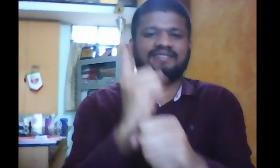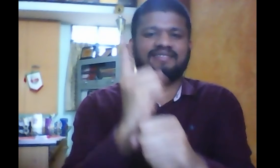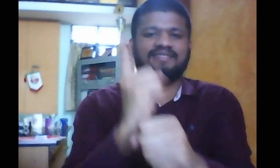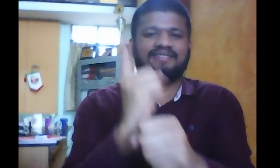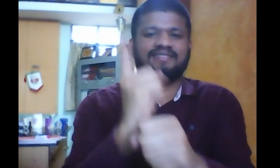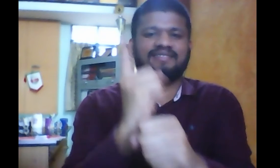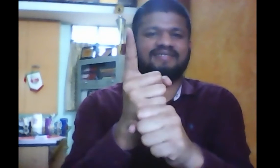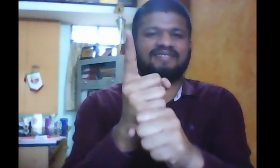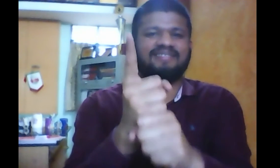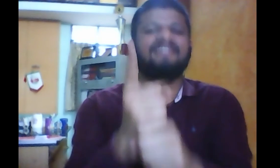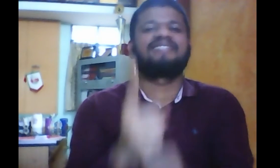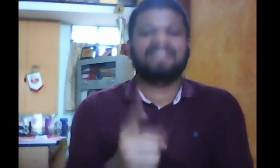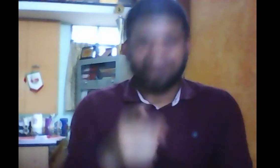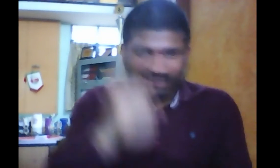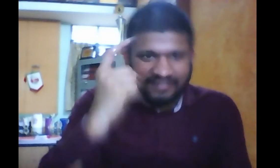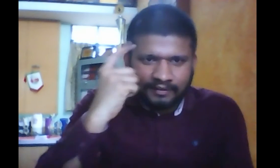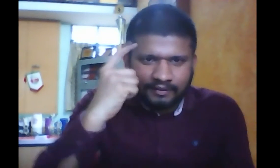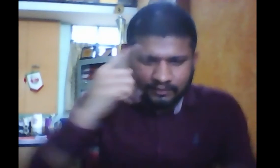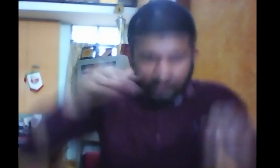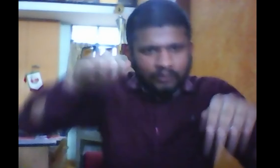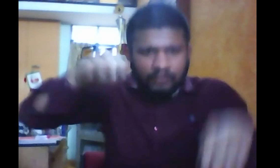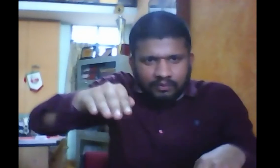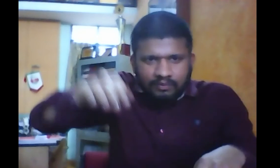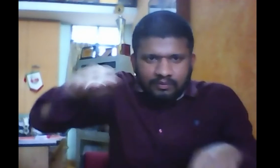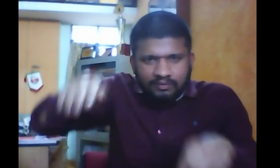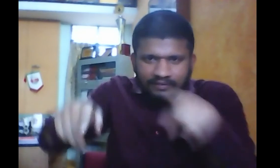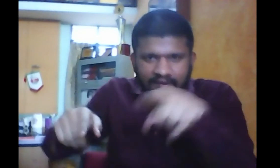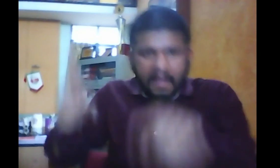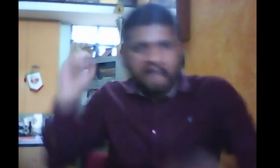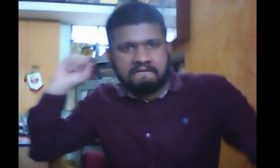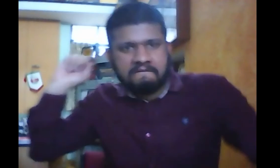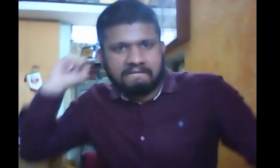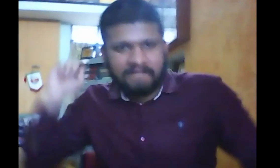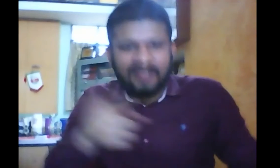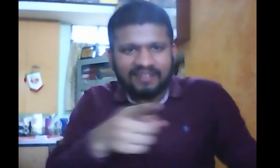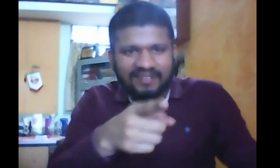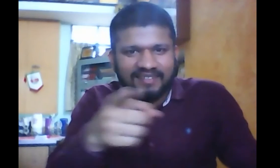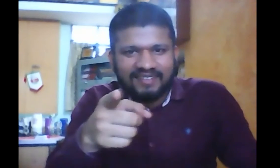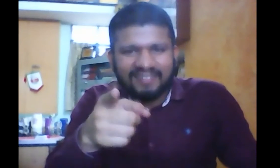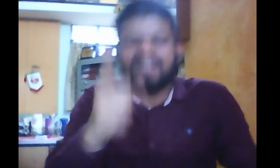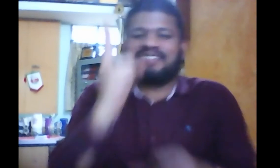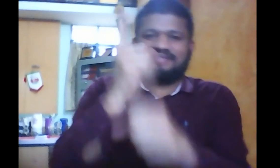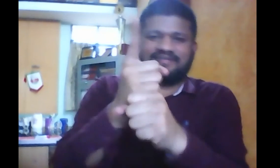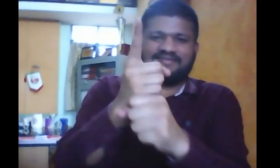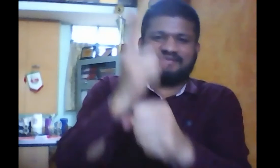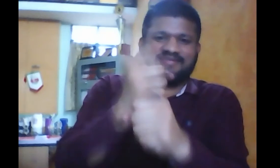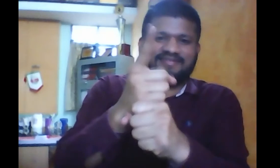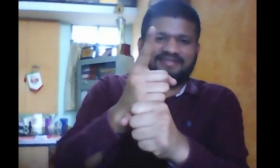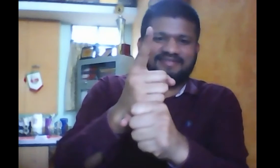में. So this is stick. आप सभी को याद होगा जब हम छोटे थे हमने बहुत मार खाई होगी. So this is teacher.